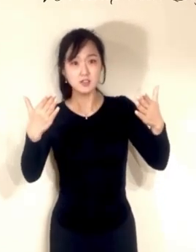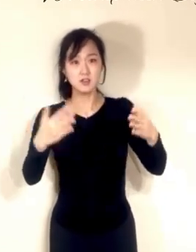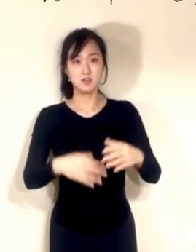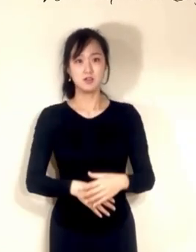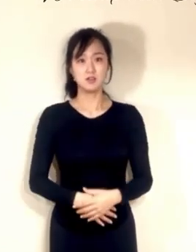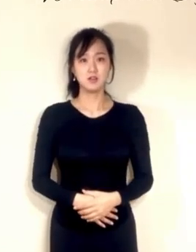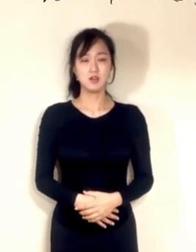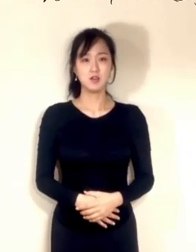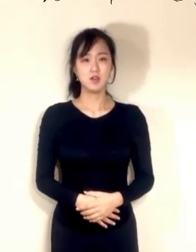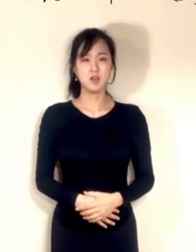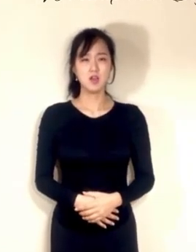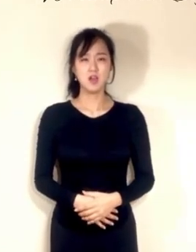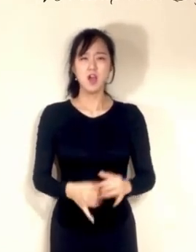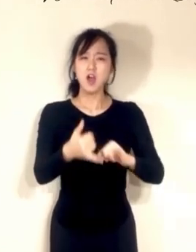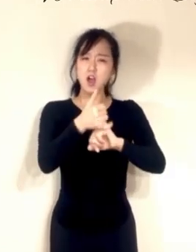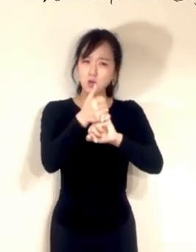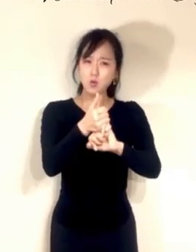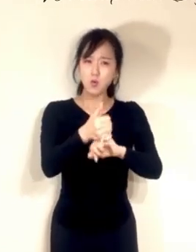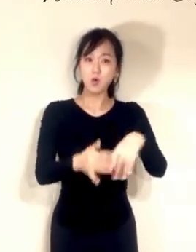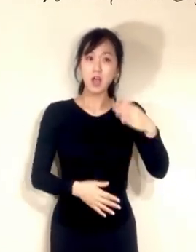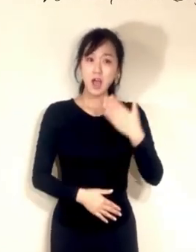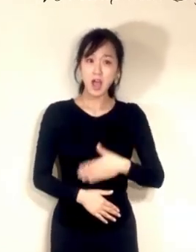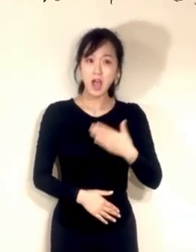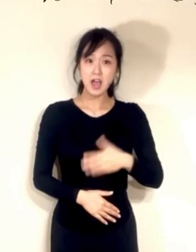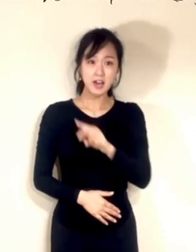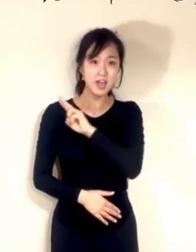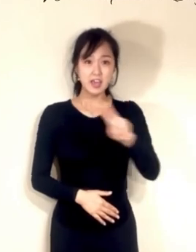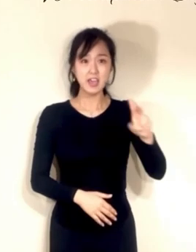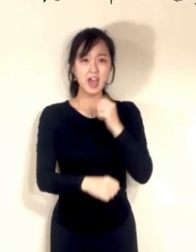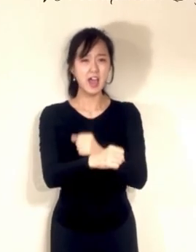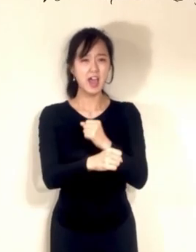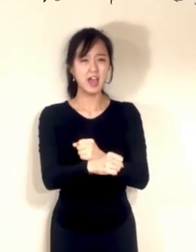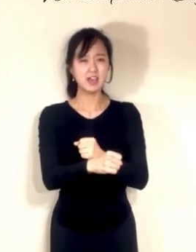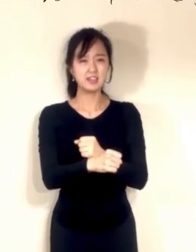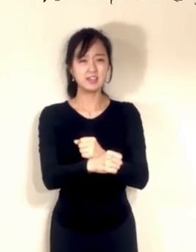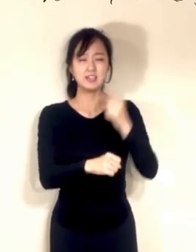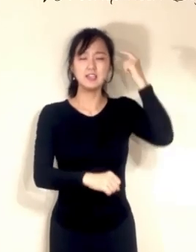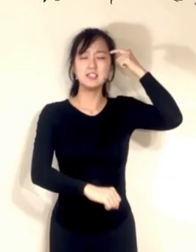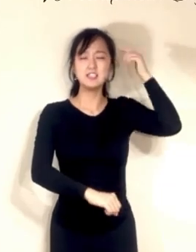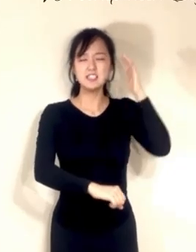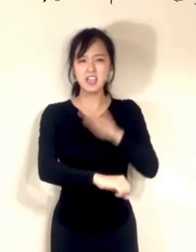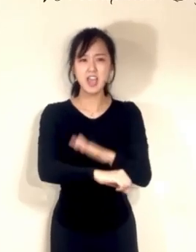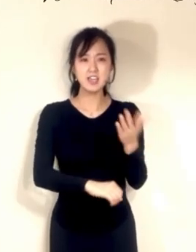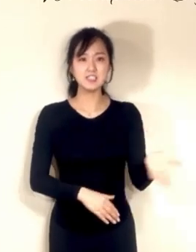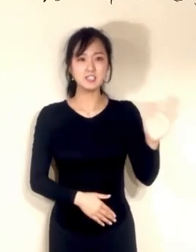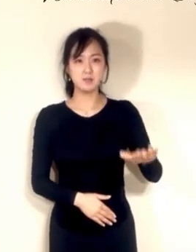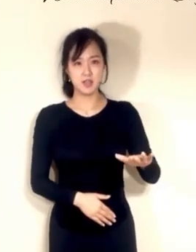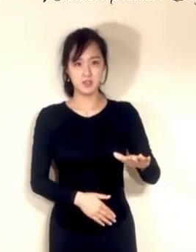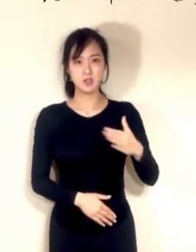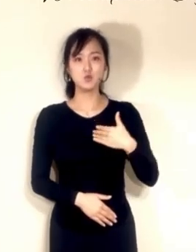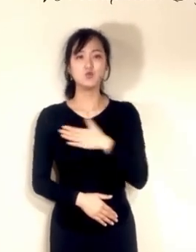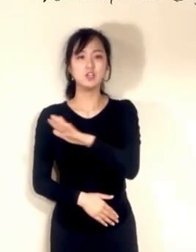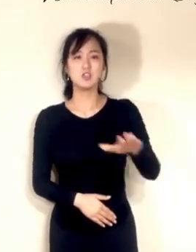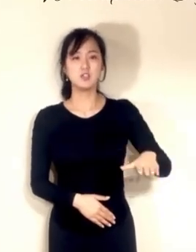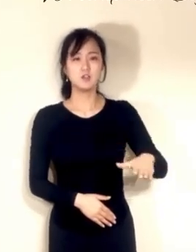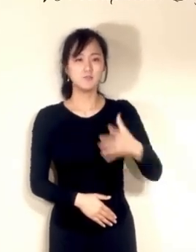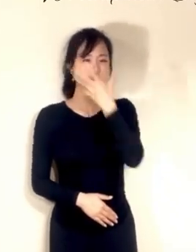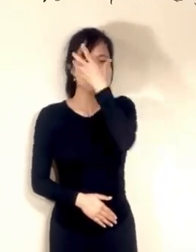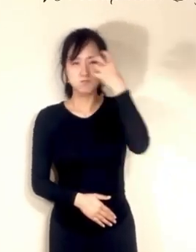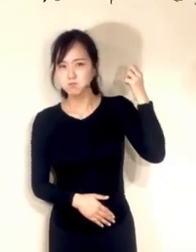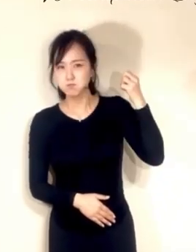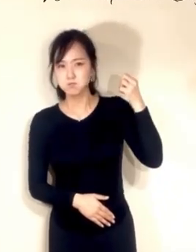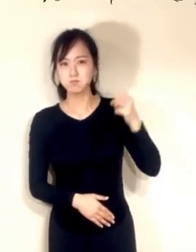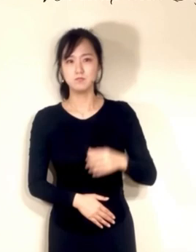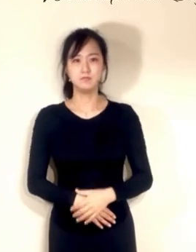확실하고 분명한 지혜입니다. 마땅히 알아야 할 지혜인데 우리는 그것을 무시하며 살아가는 거죠.